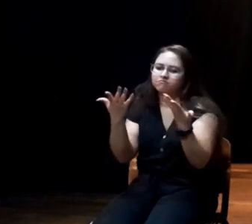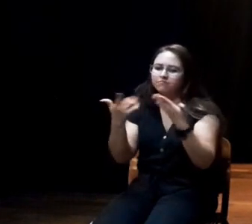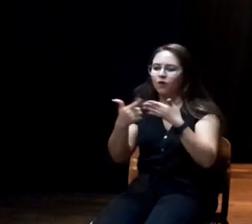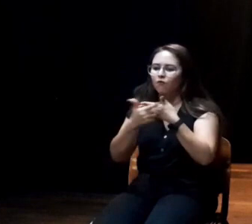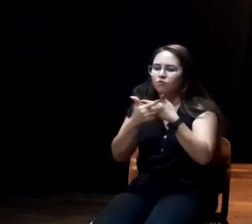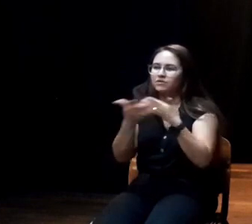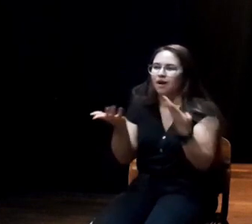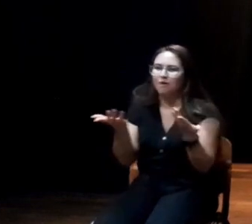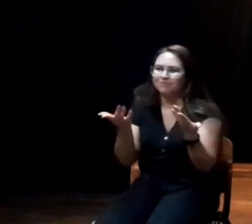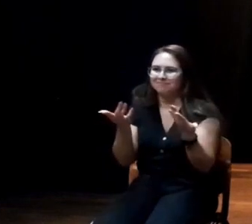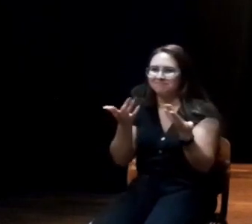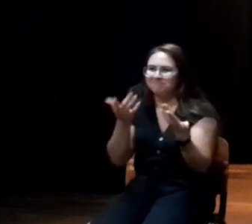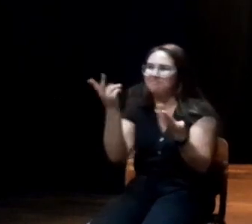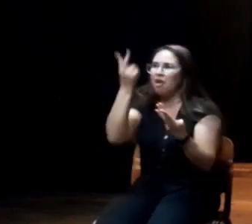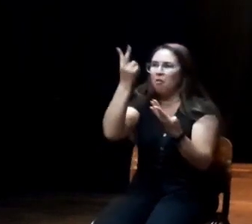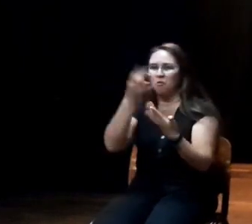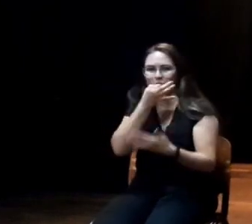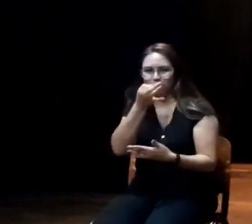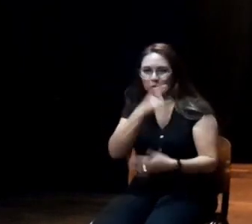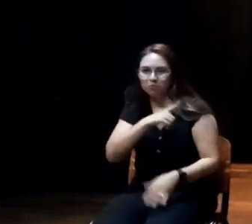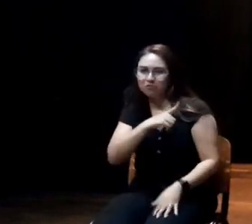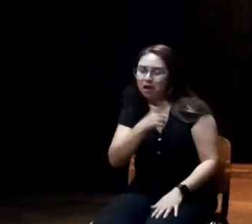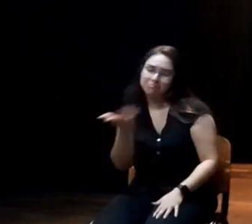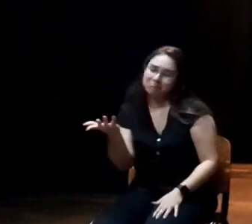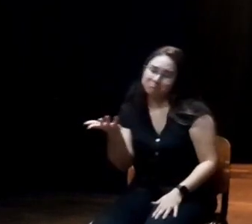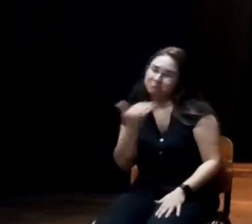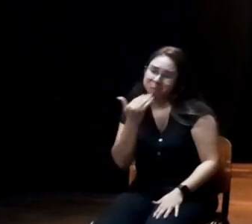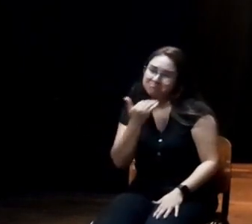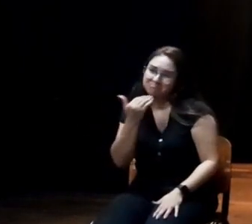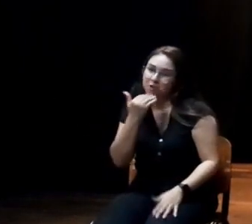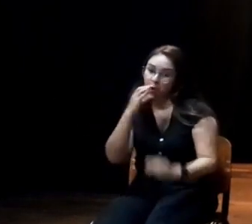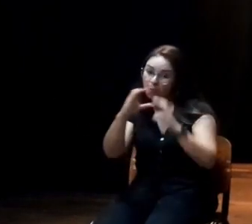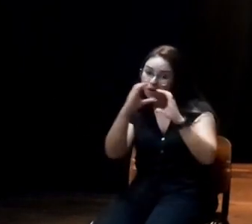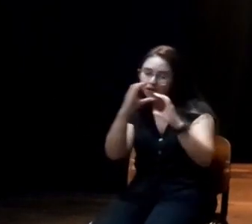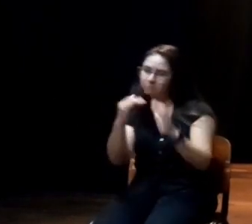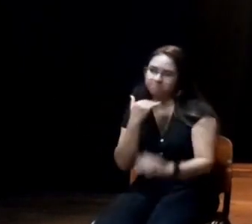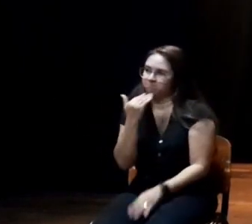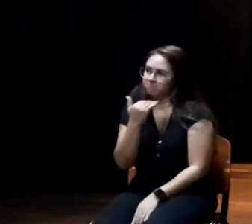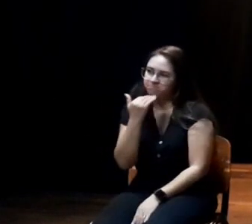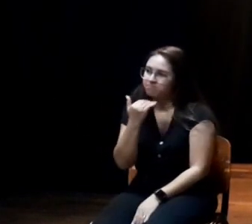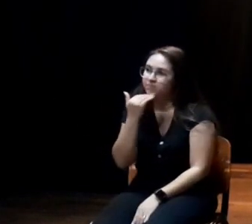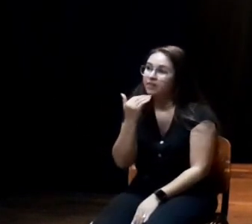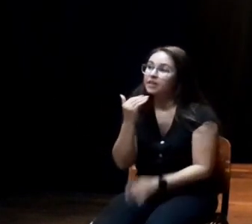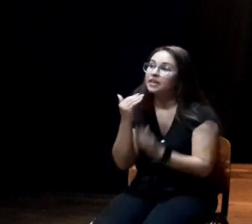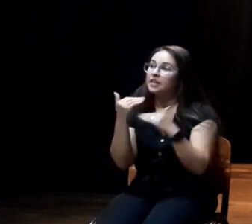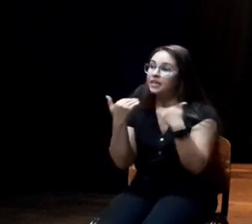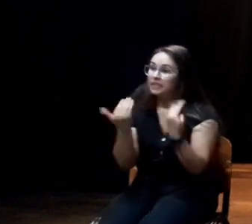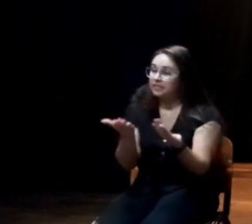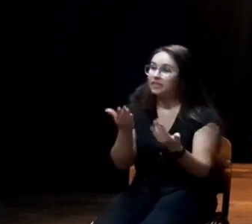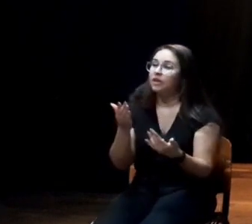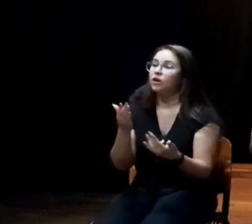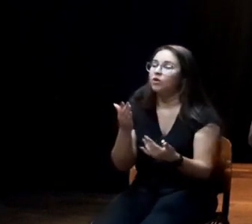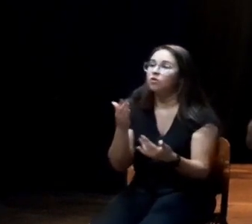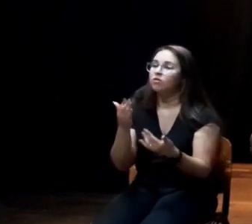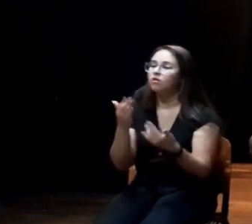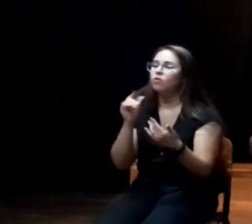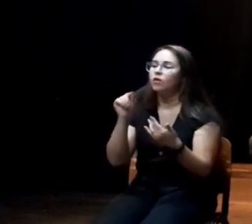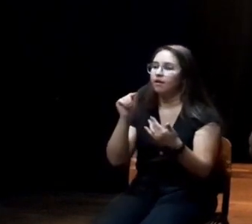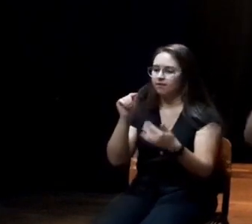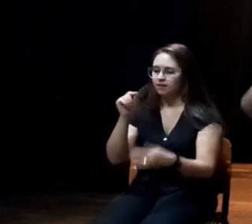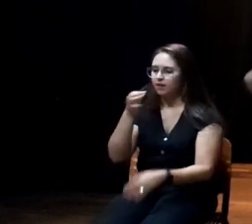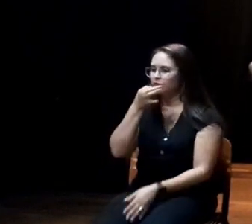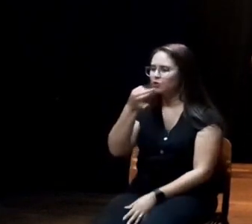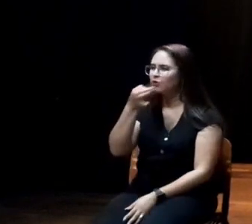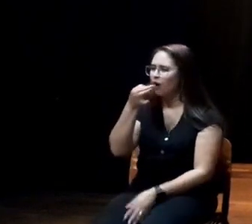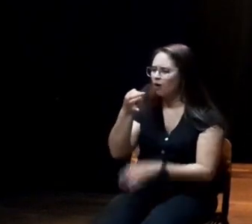função nenhuma, na verdade. Não tem valor para ele, assim, sabe? Para a comunicação em si. Então, quando você vai partir do som, eu